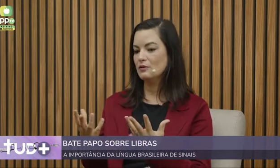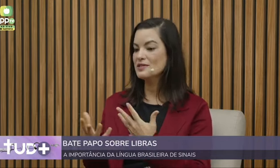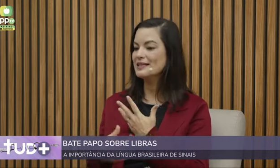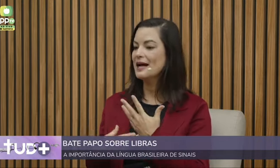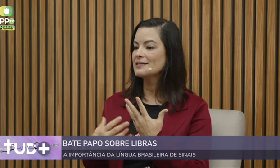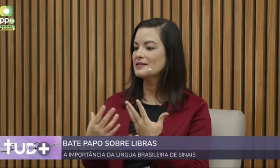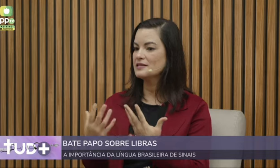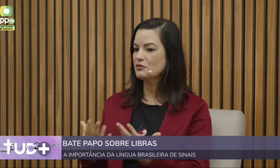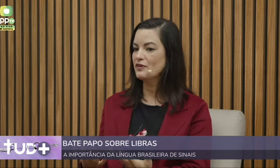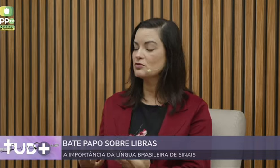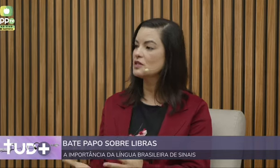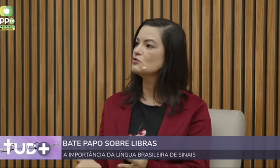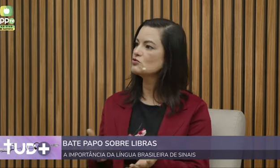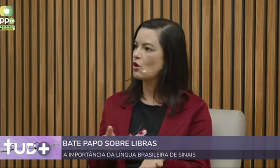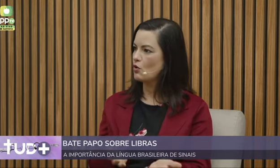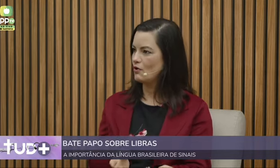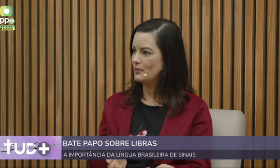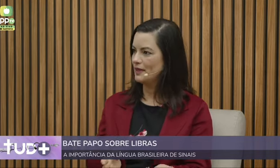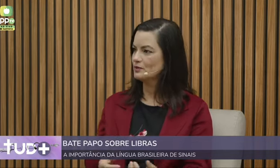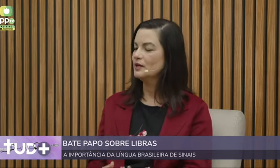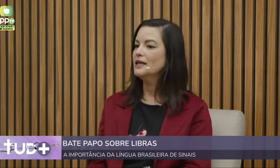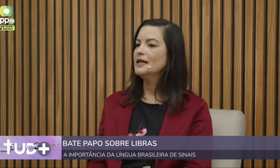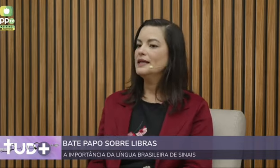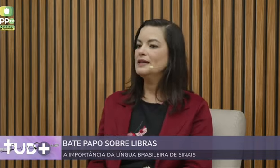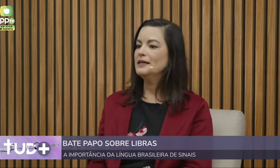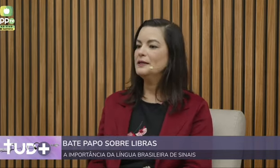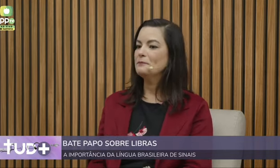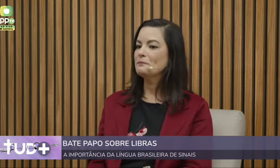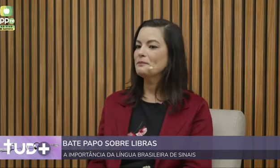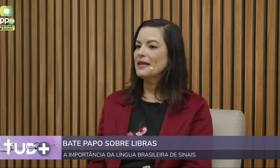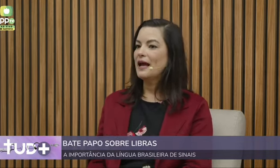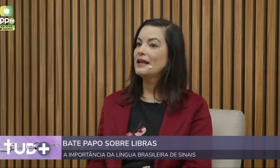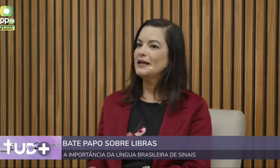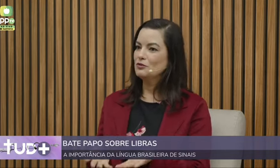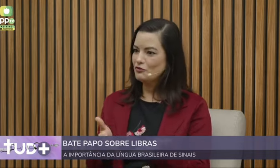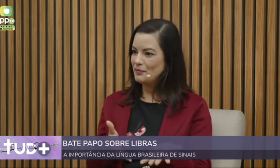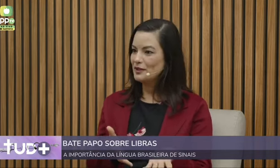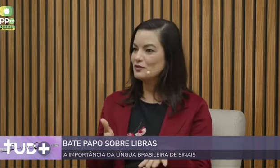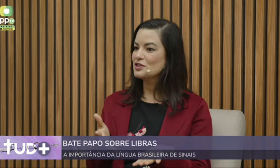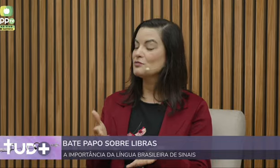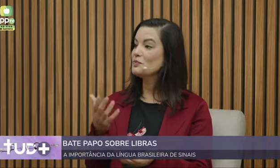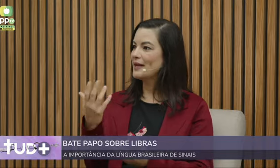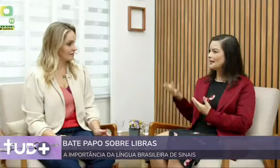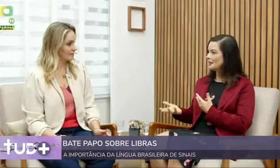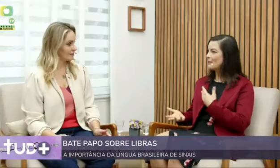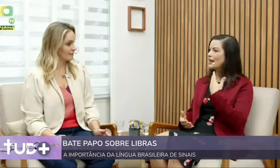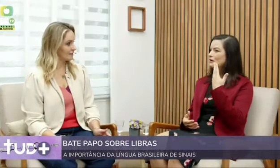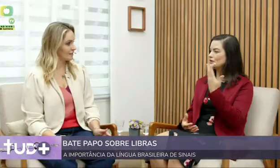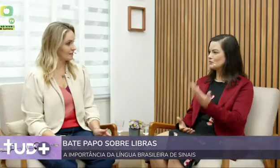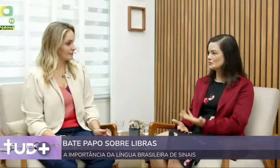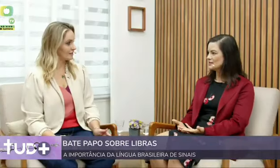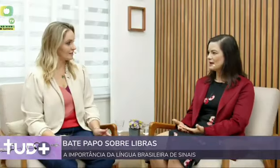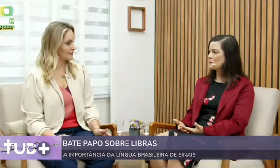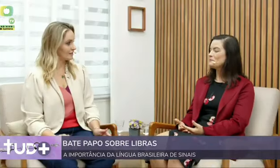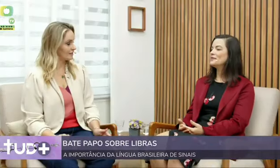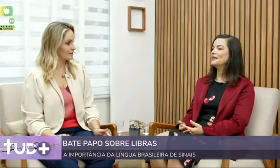Os sinais, eles são feitos não só com o alfabeto. E, além do alfabeto, nós temos para cada palavra um sinal,